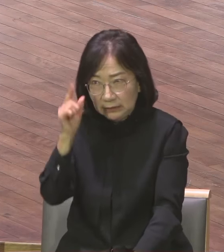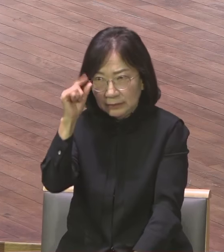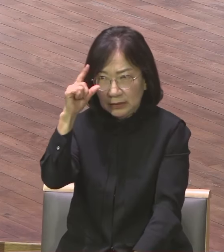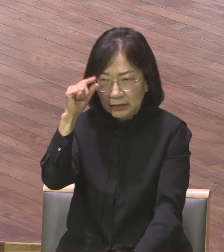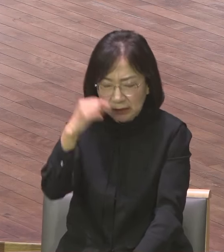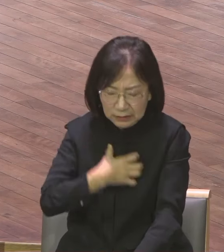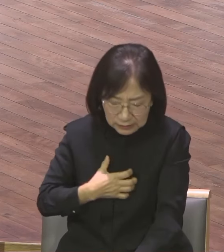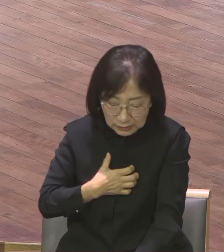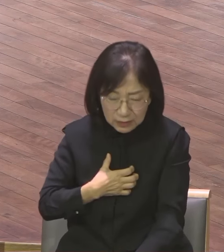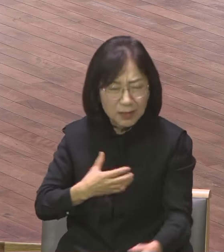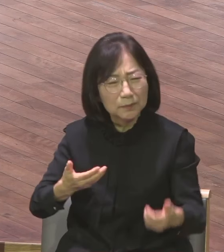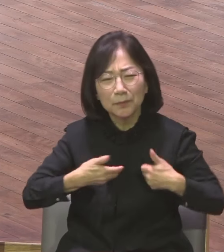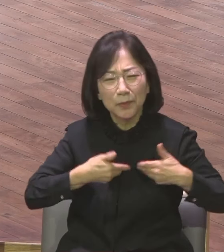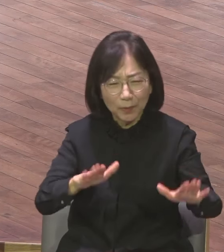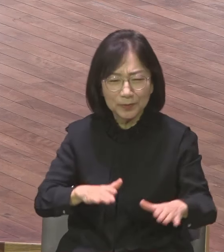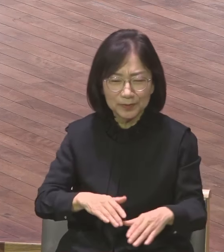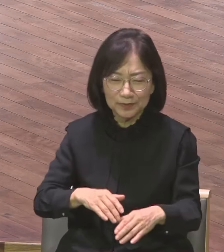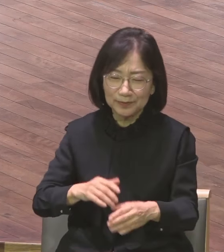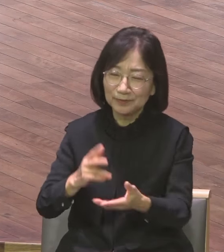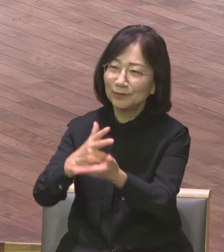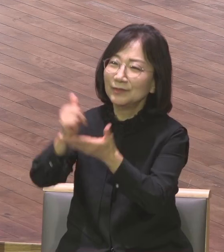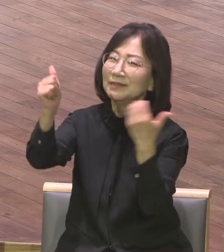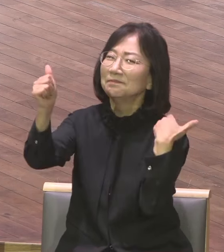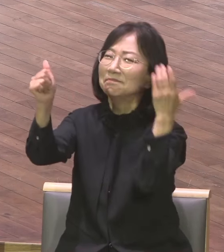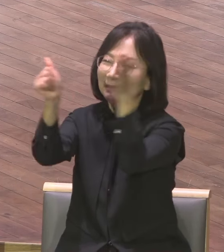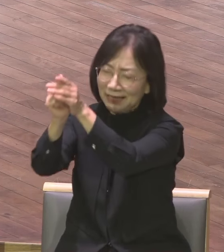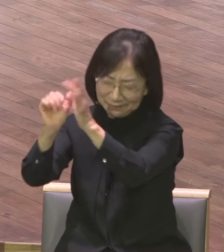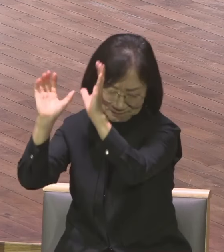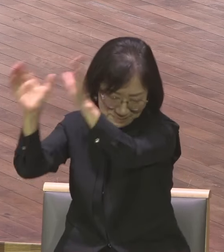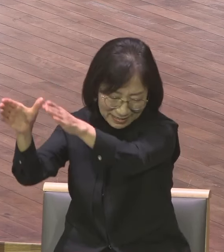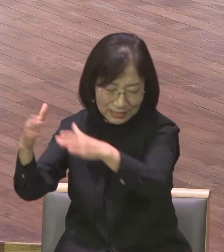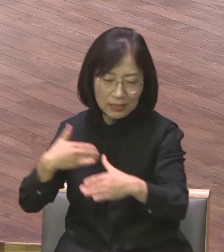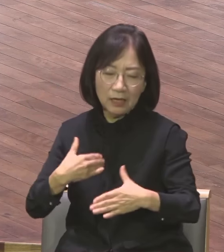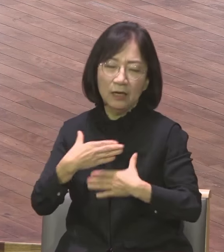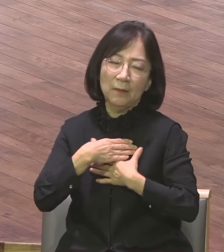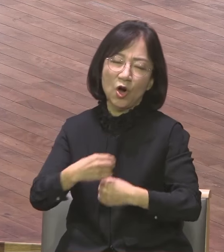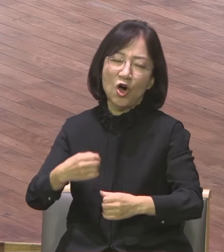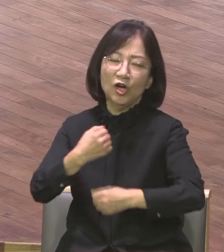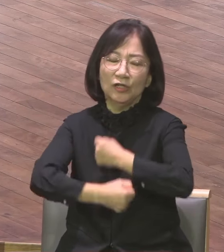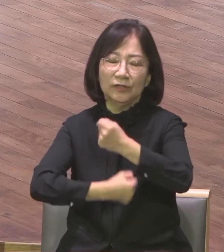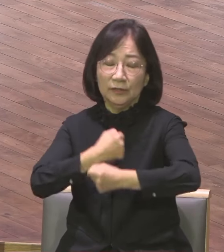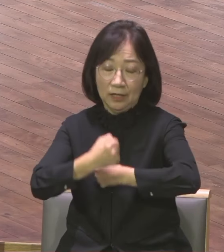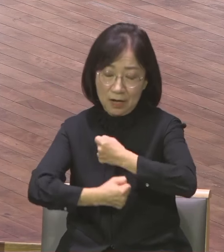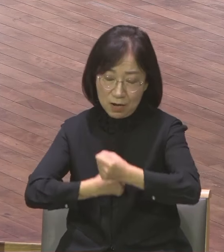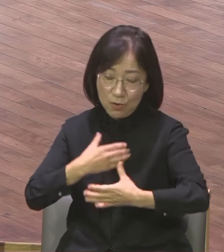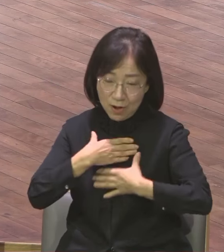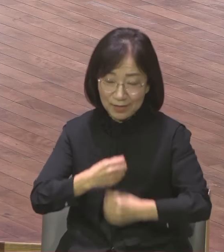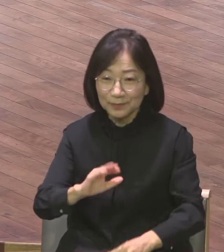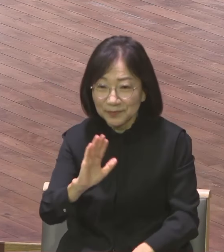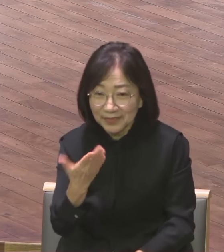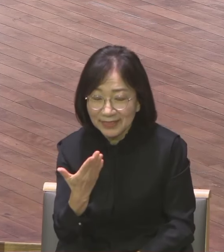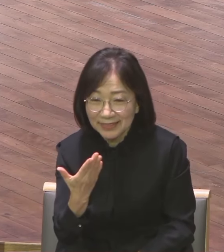맡겨버려. 이게 진리 아는 사람의 특권이에요. 너희를 자유케 하리라.